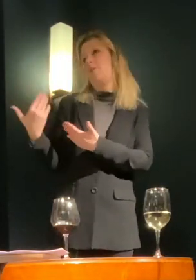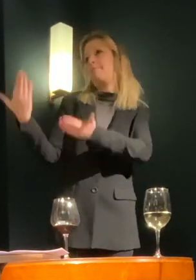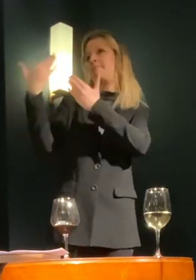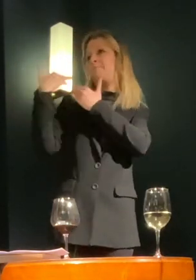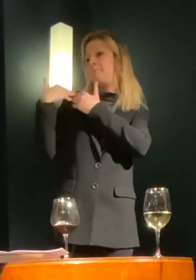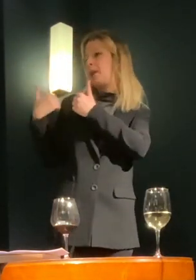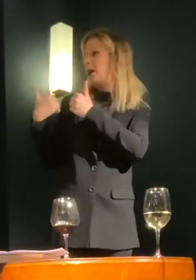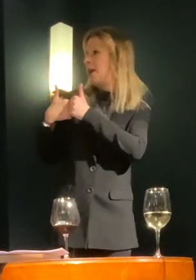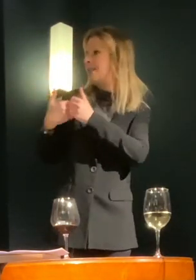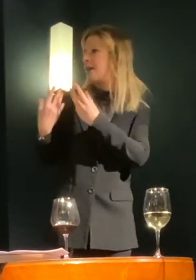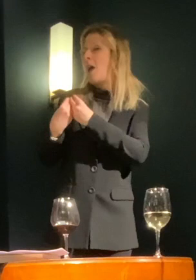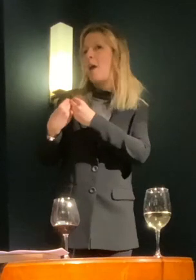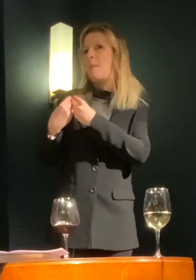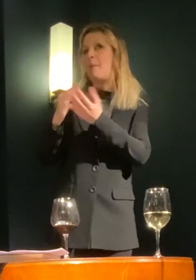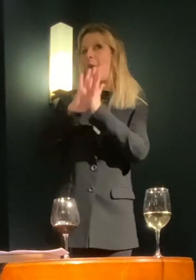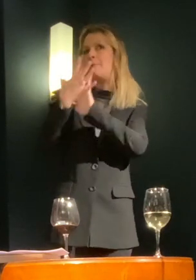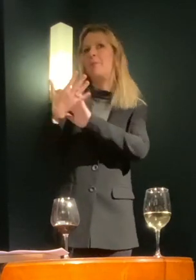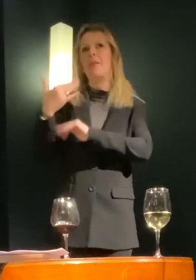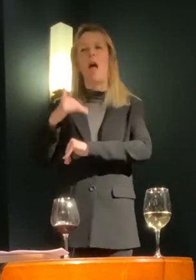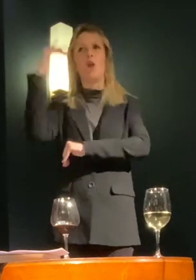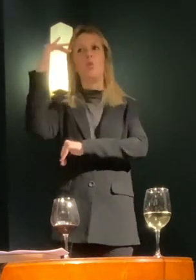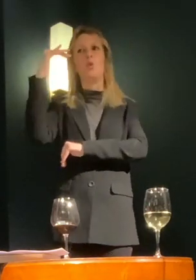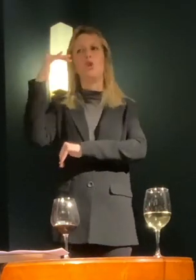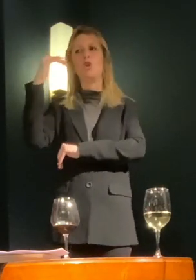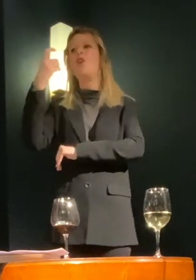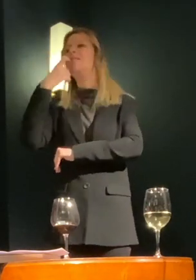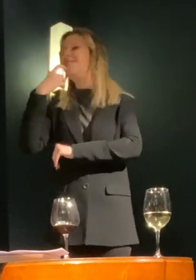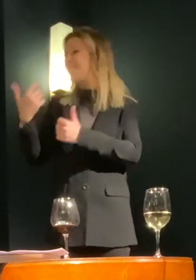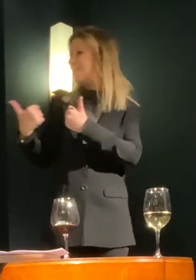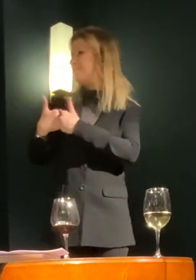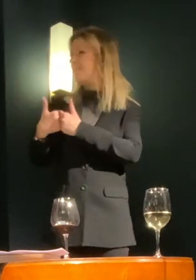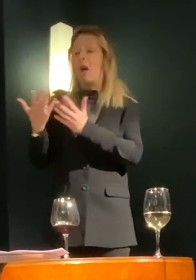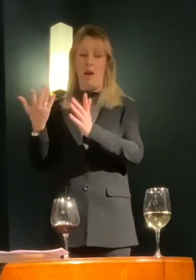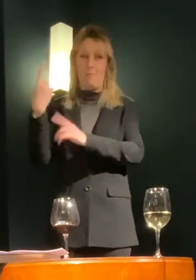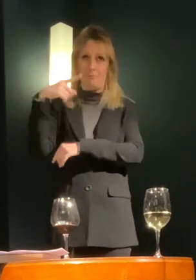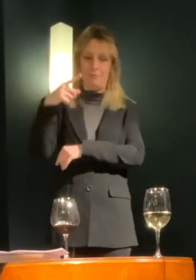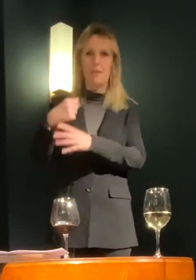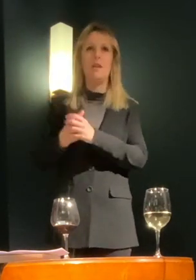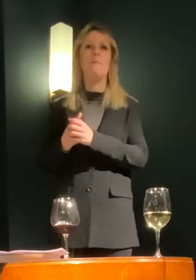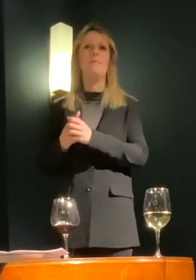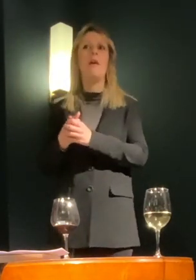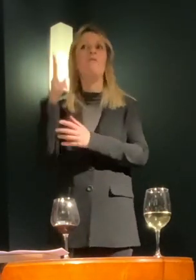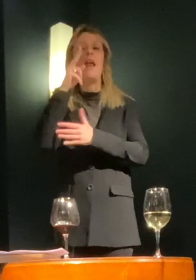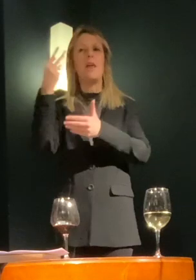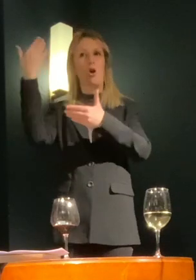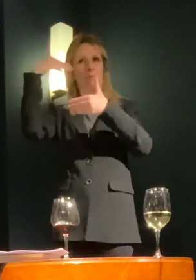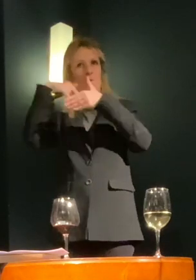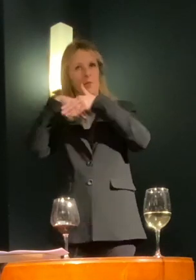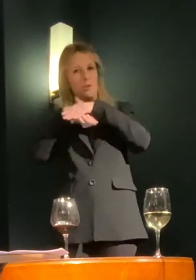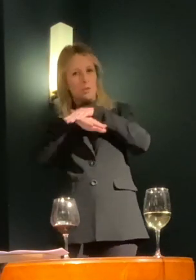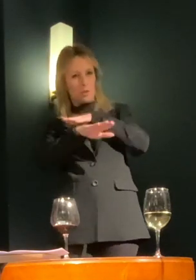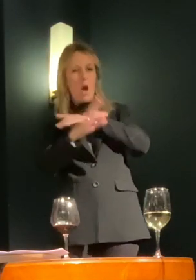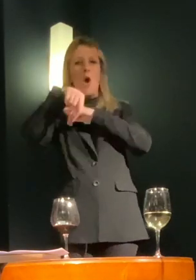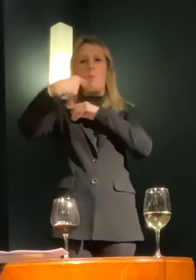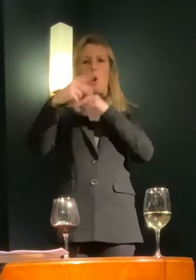che prenderai, per cui in realtà diciamo il viaggio, l'inabissamento di Valerio è poi una ricerca